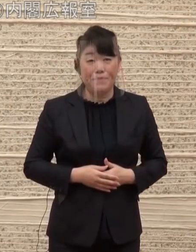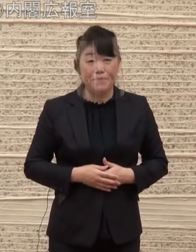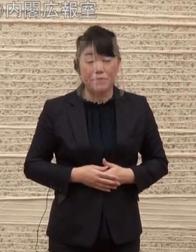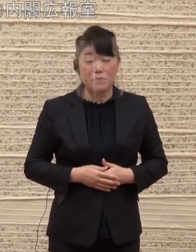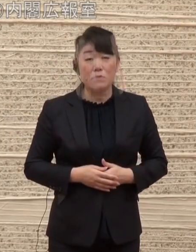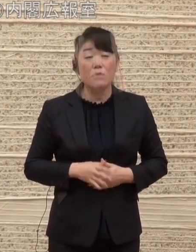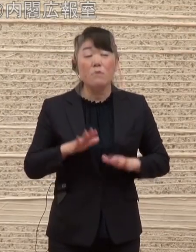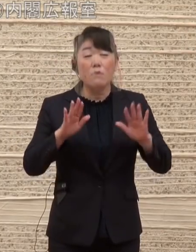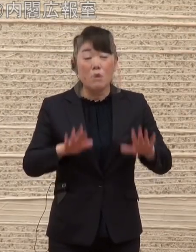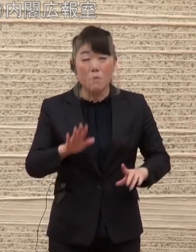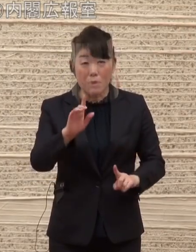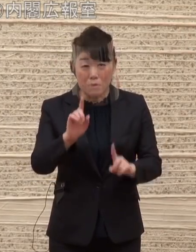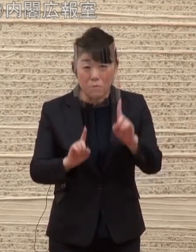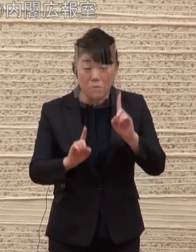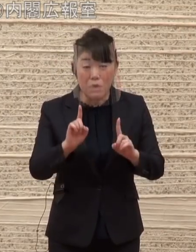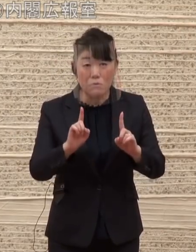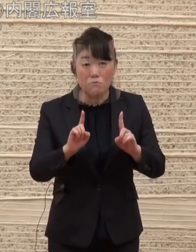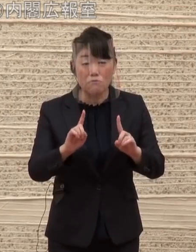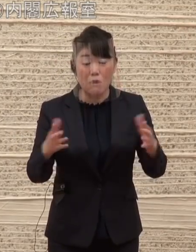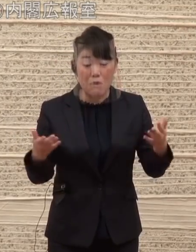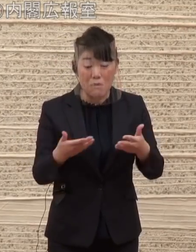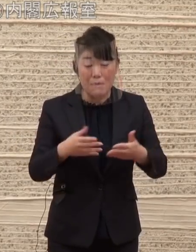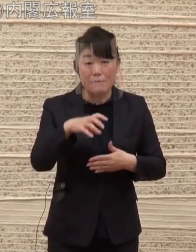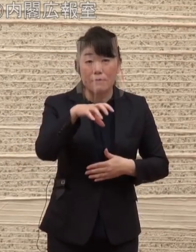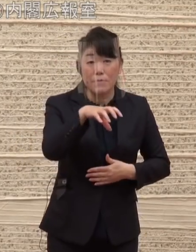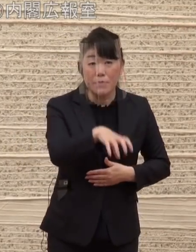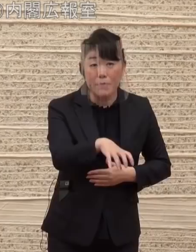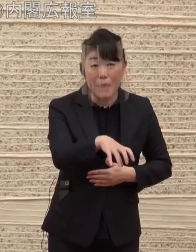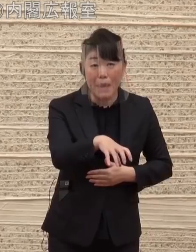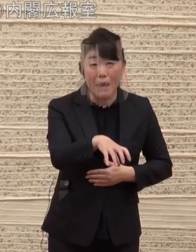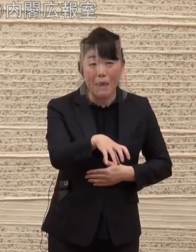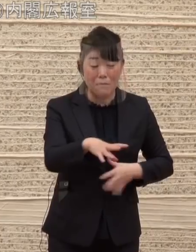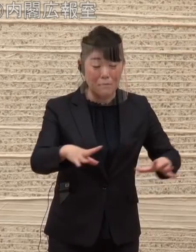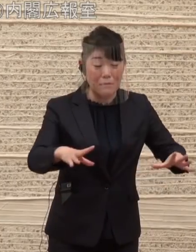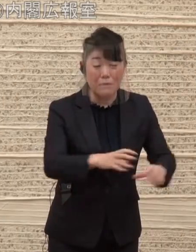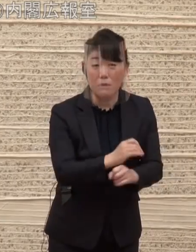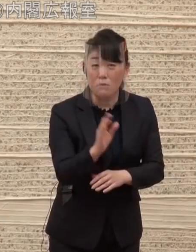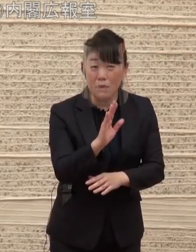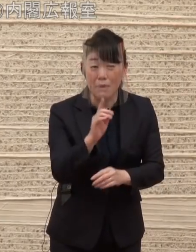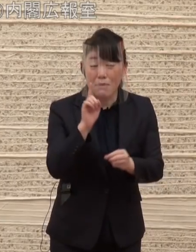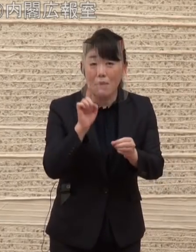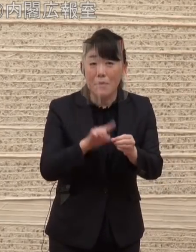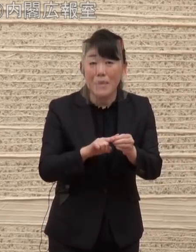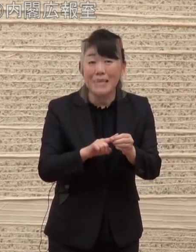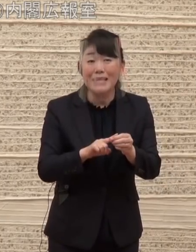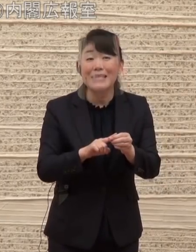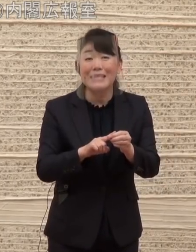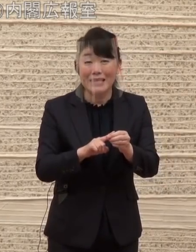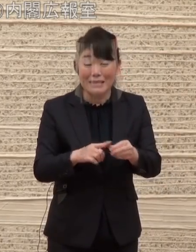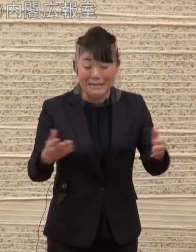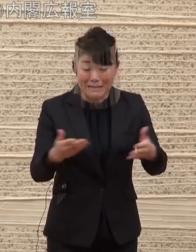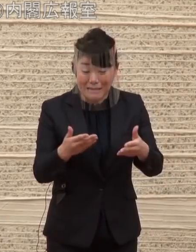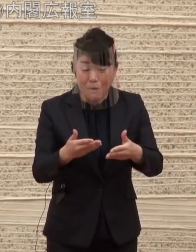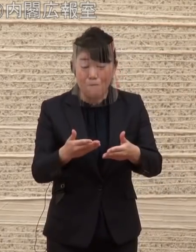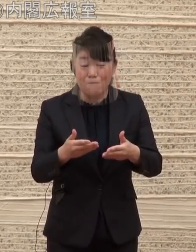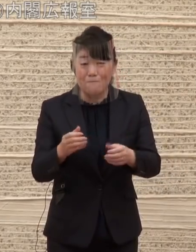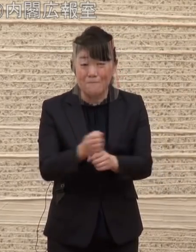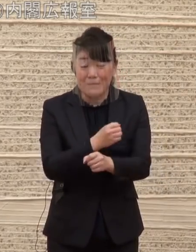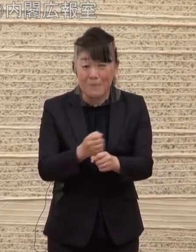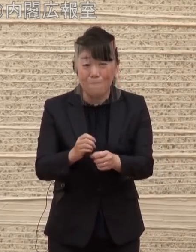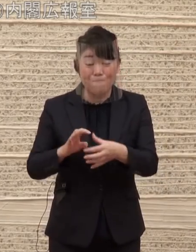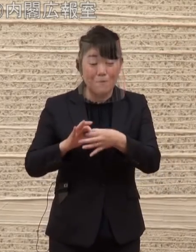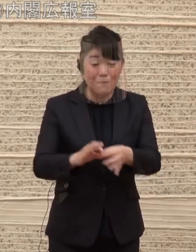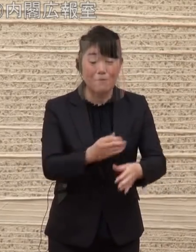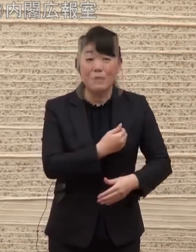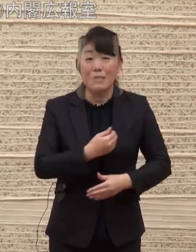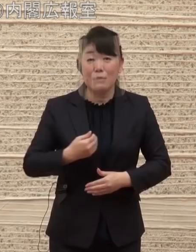皆さんがですね働く場を薄 now ことがないように仕様が継続できるようにこれからも全力を尽くし